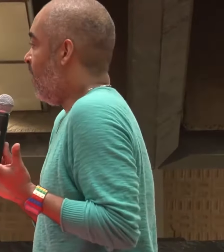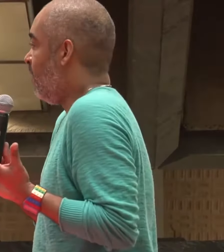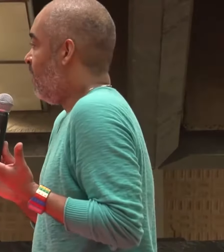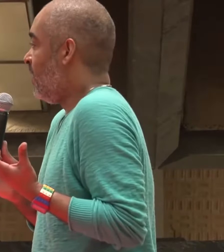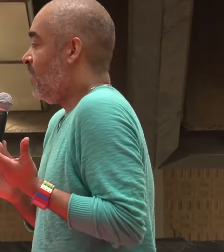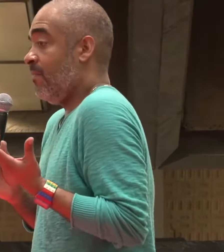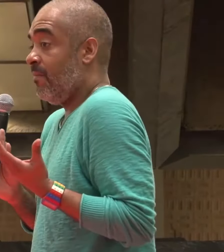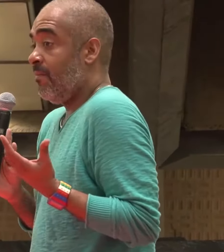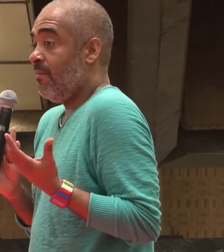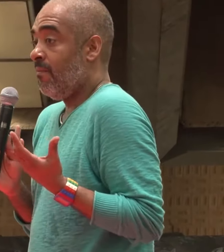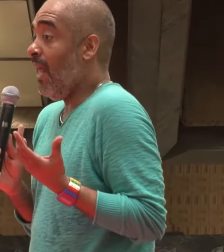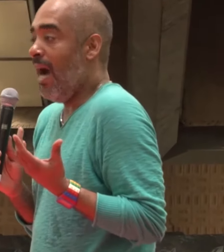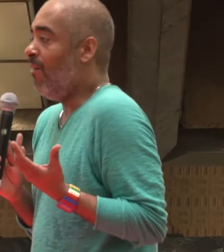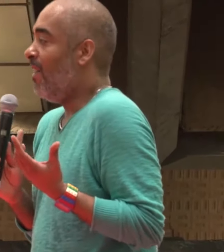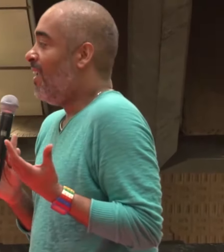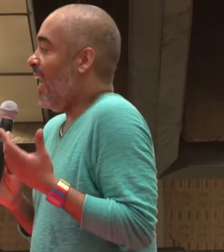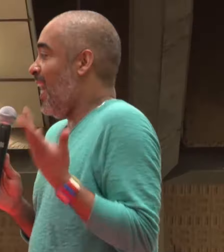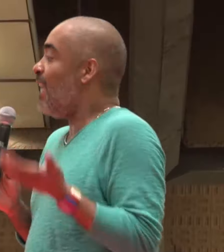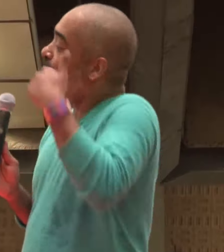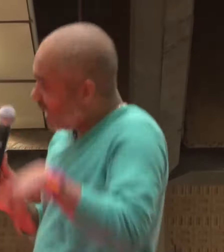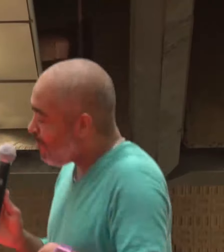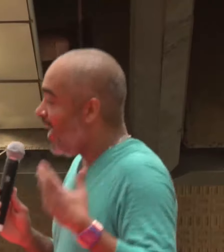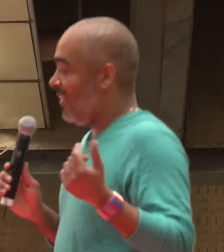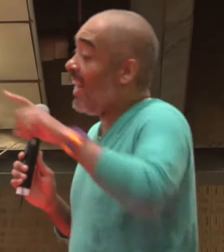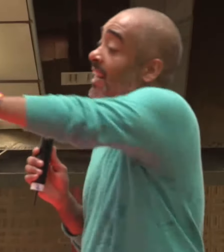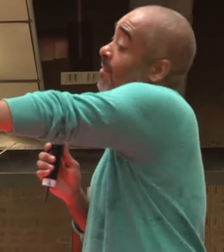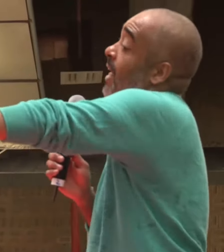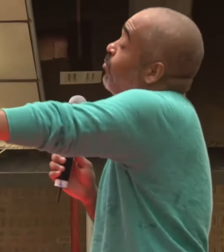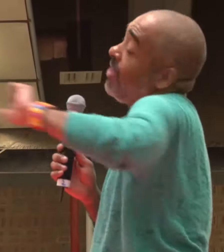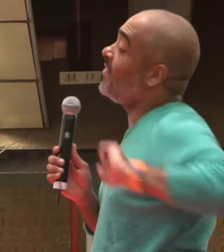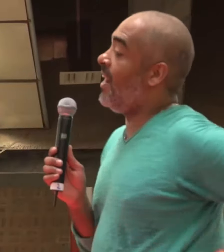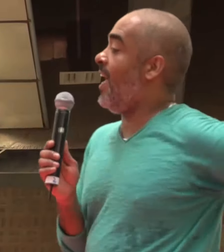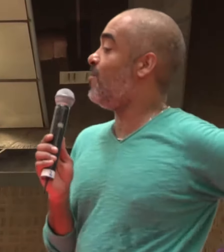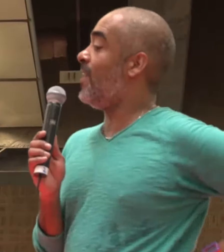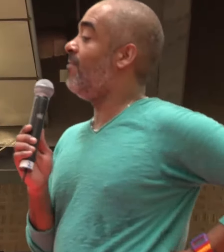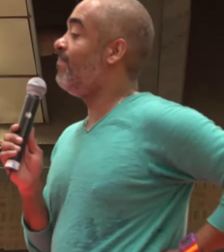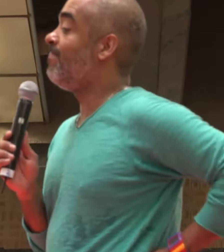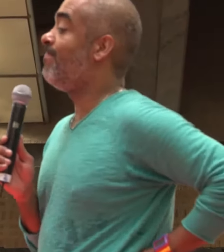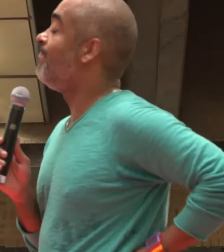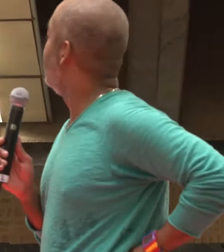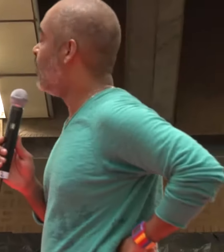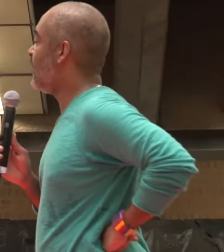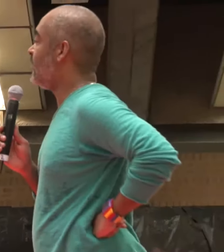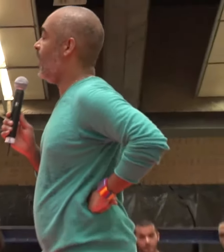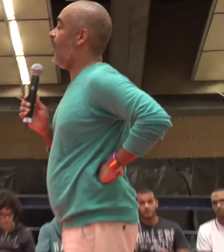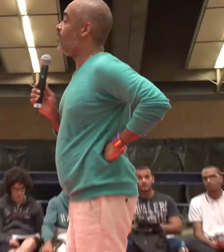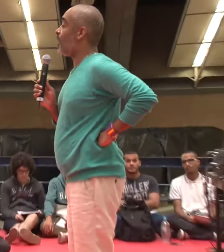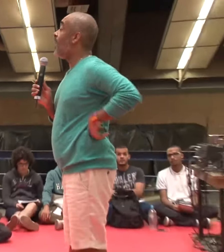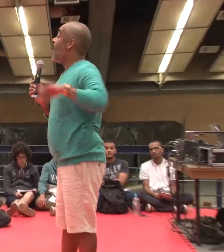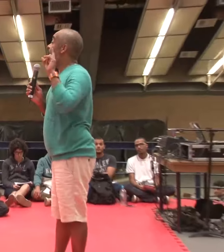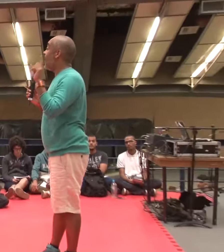no final? Não, que ela é lésbica também. Ela, não sei se ela é lésbica. Não sei se